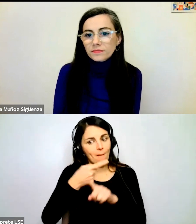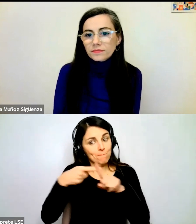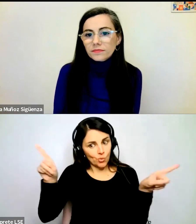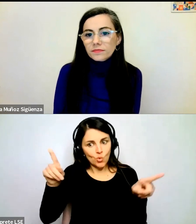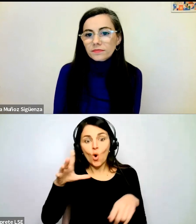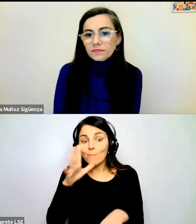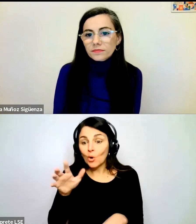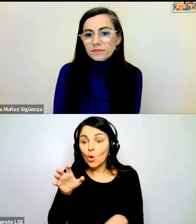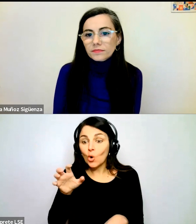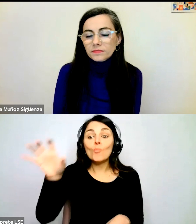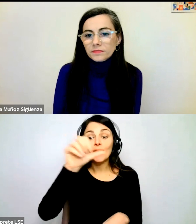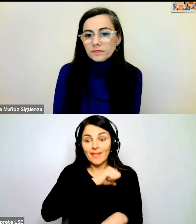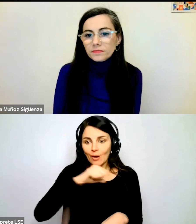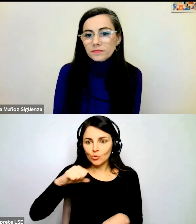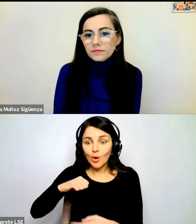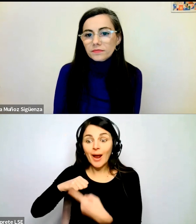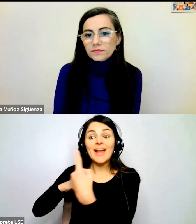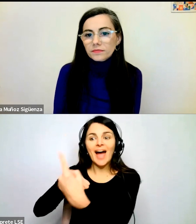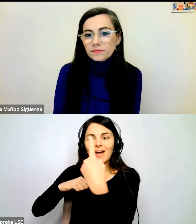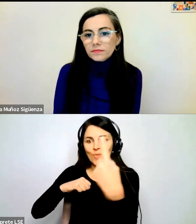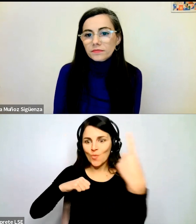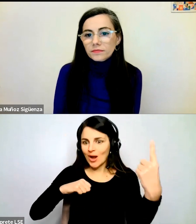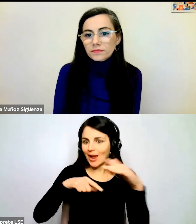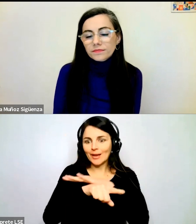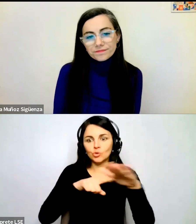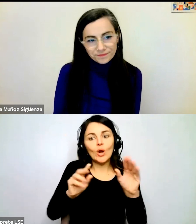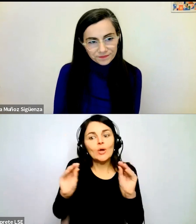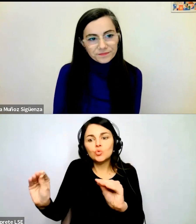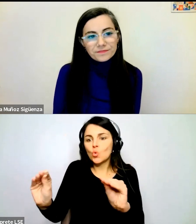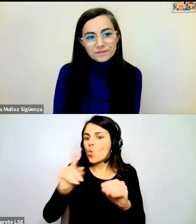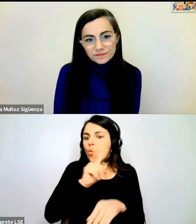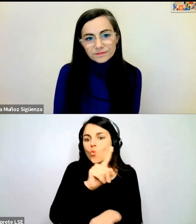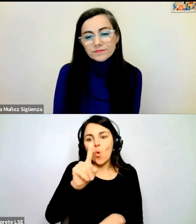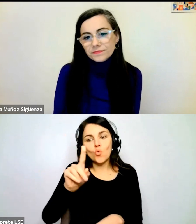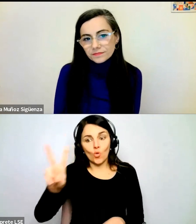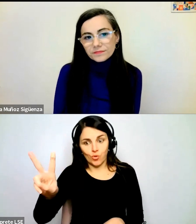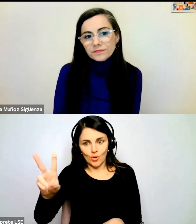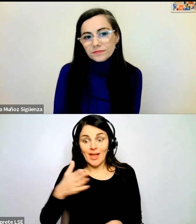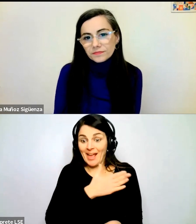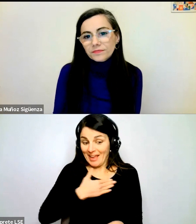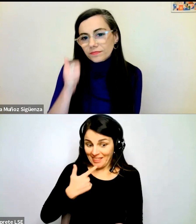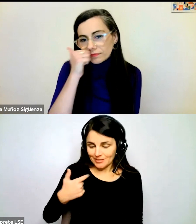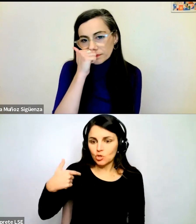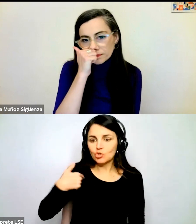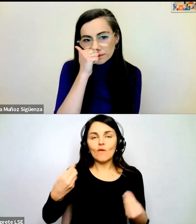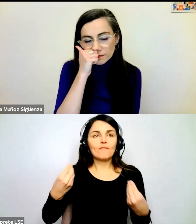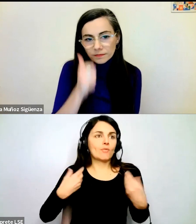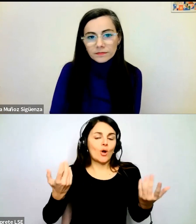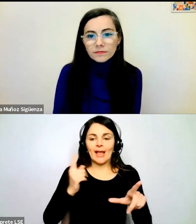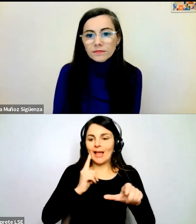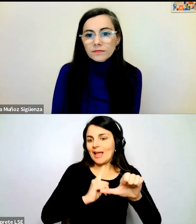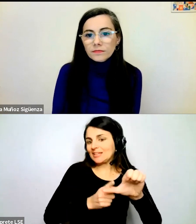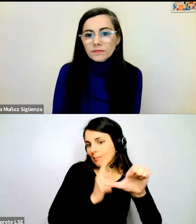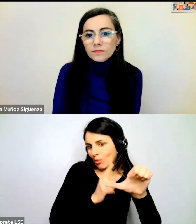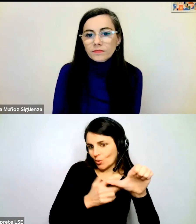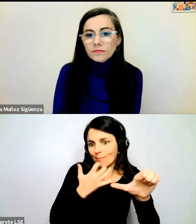112. Hay 17 112. Entonces esto hace que si vivo en Extremadura me tengan que descargar una aplicación, si